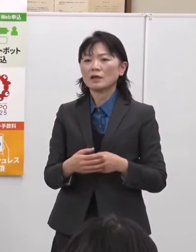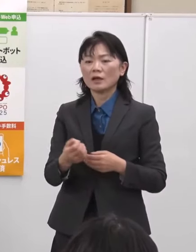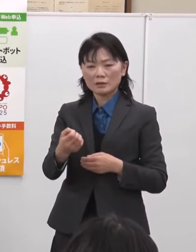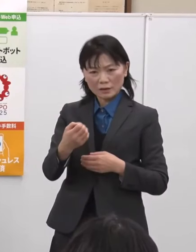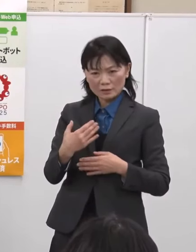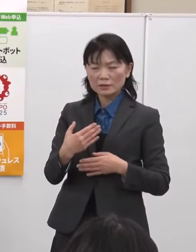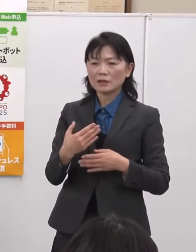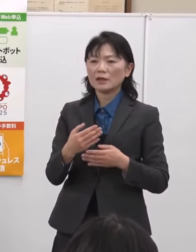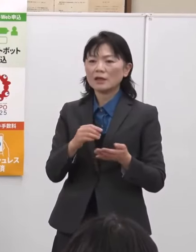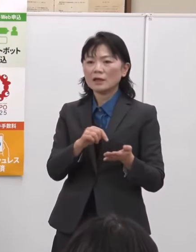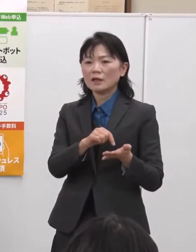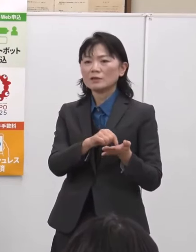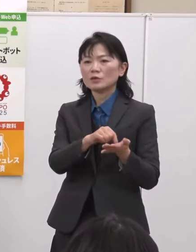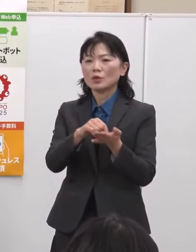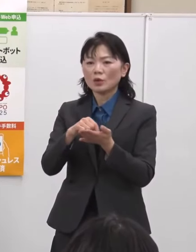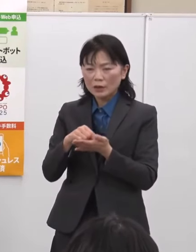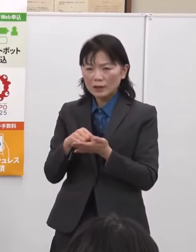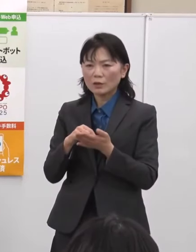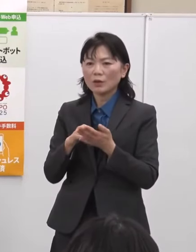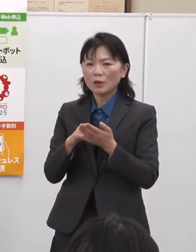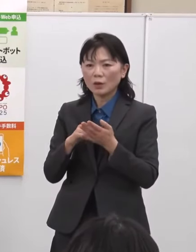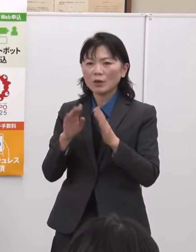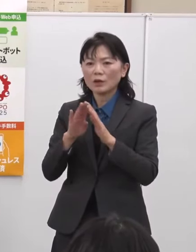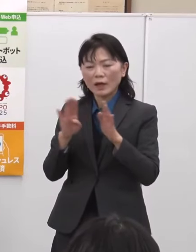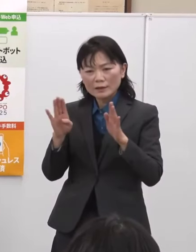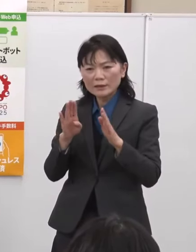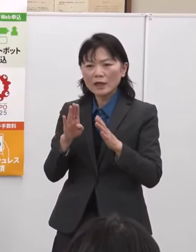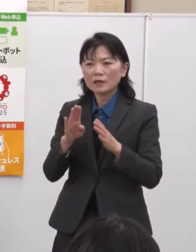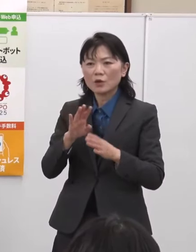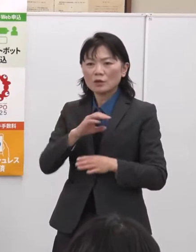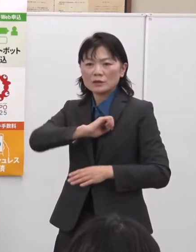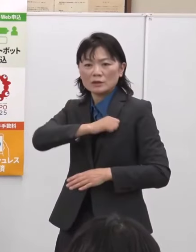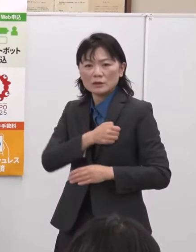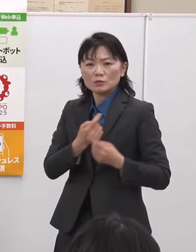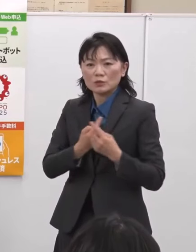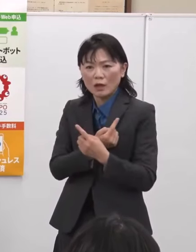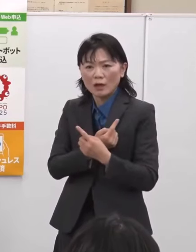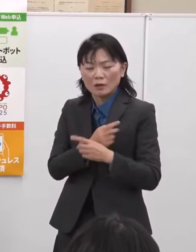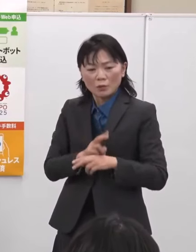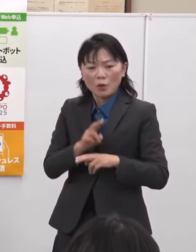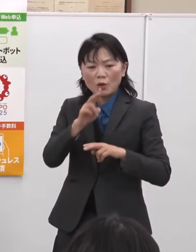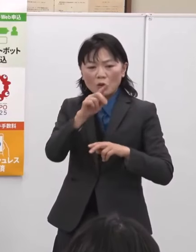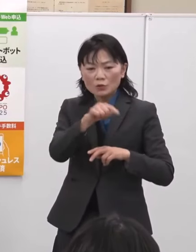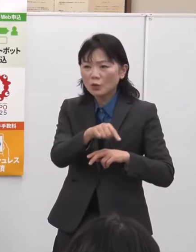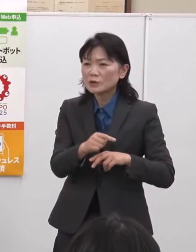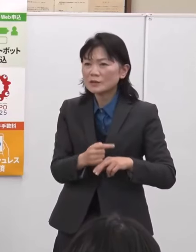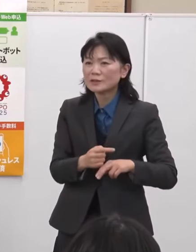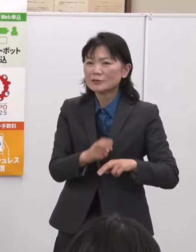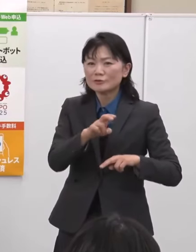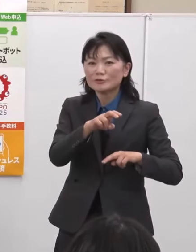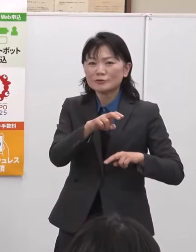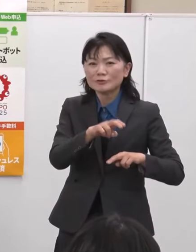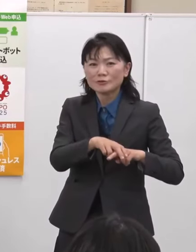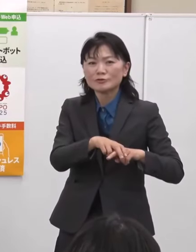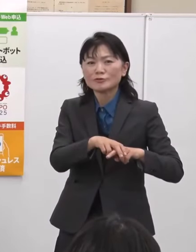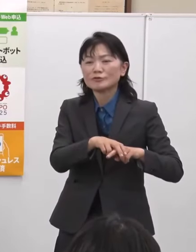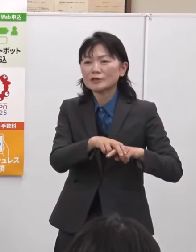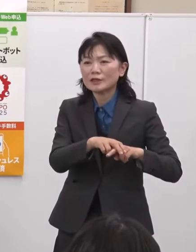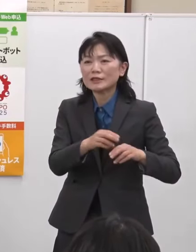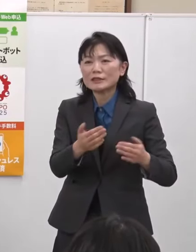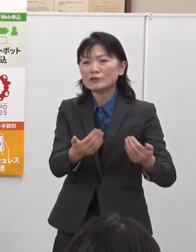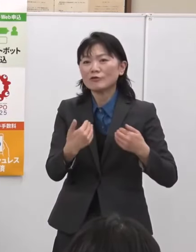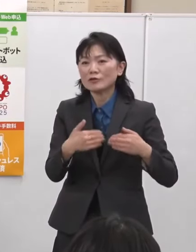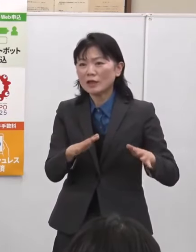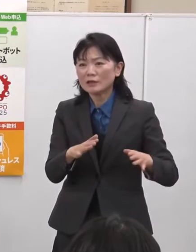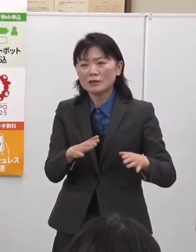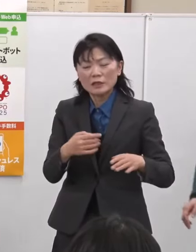届けと結果の報告が義務付けられているにもかかわらず出席しなくていいというのはちょっとよくわからないんですが、その辺説明してい